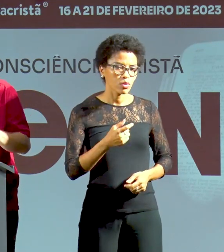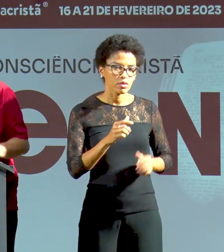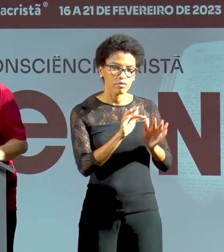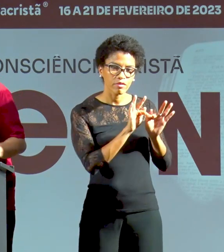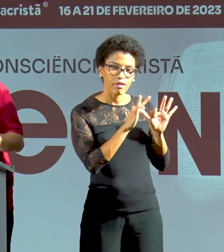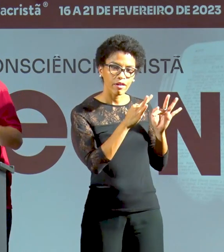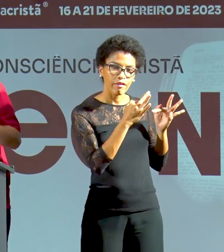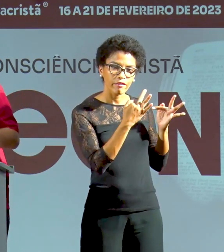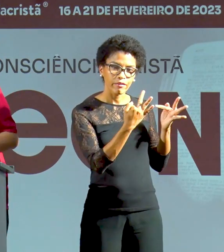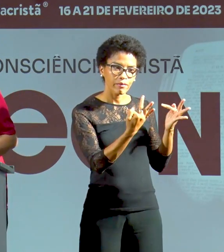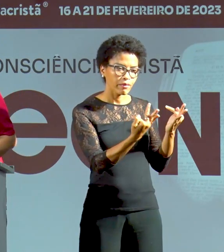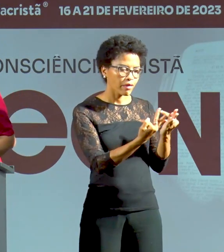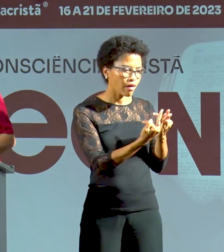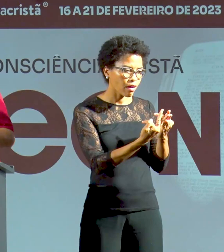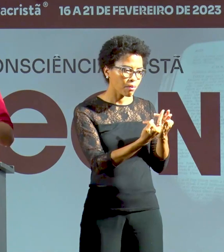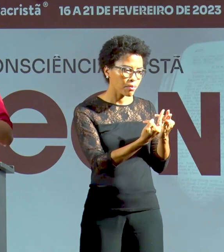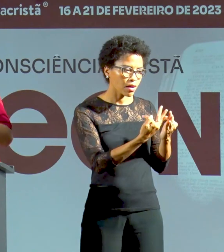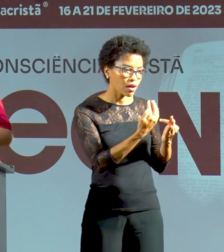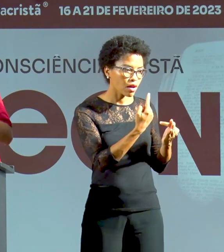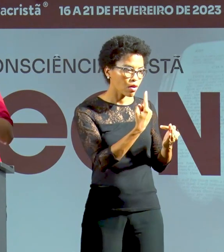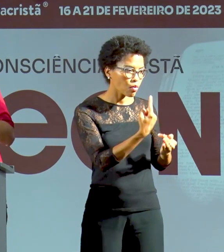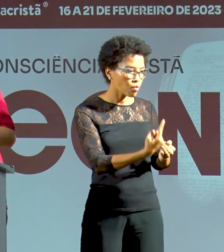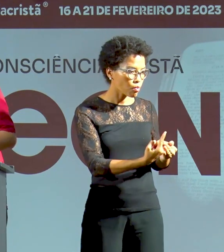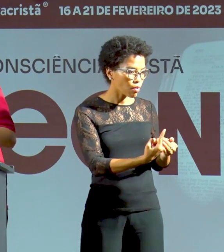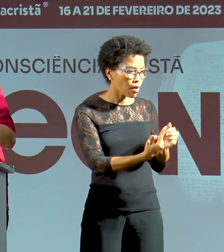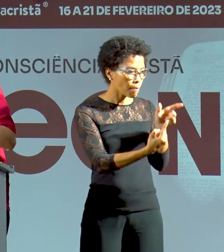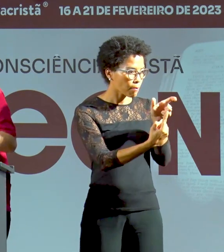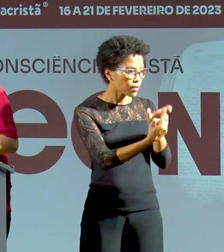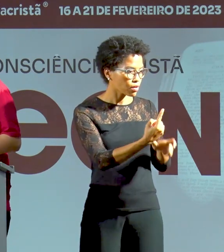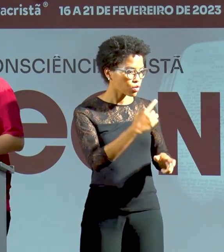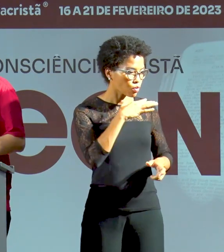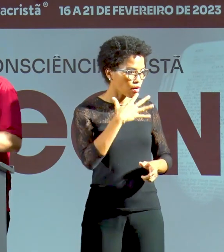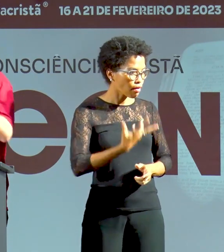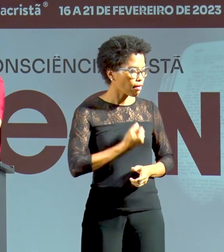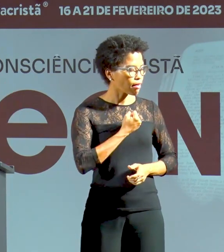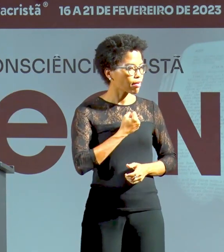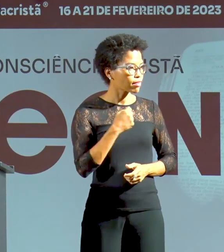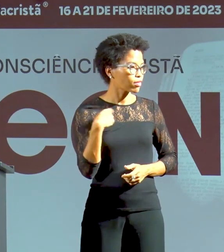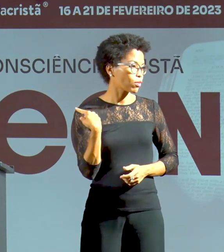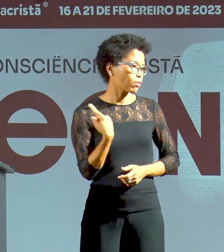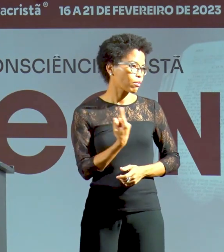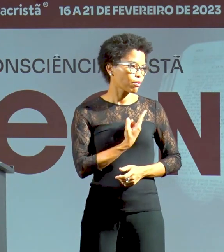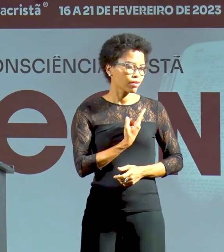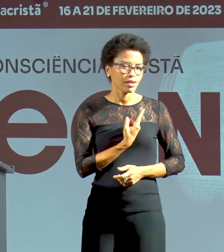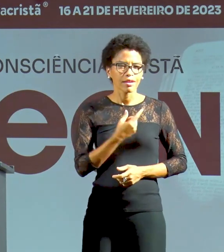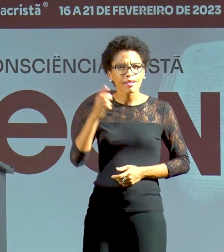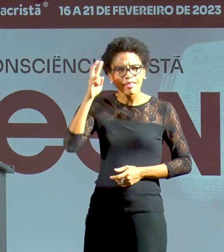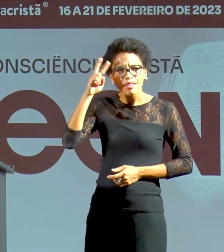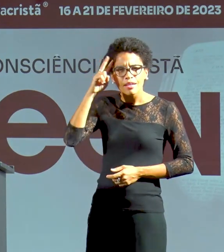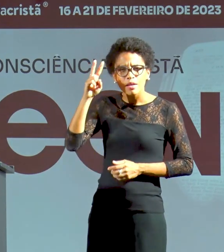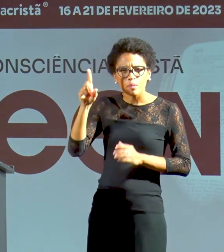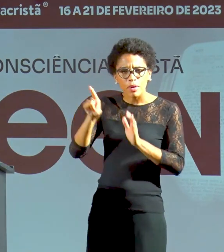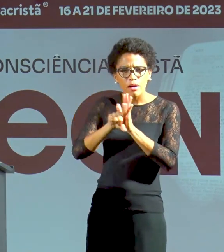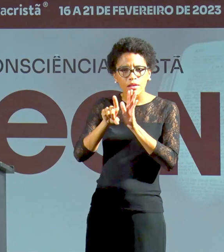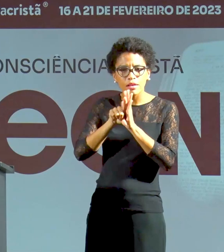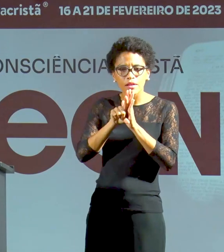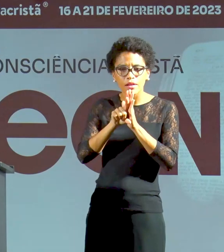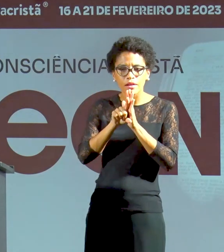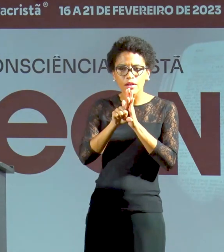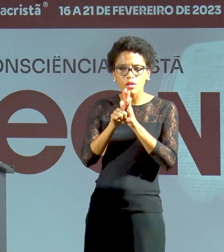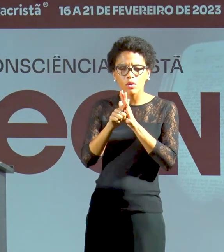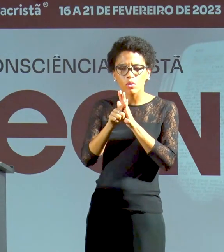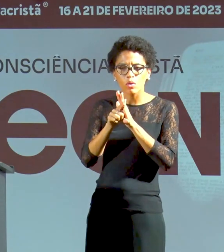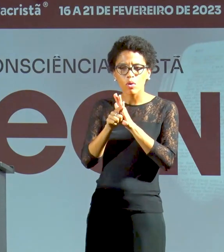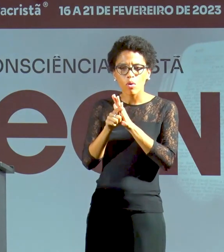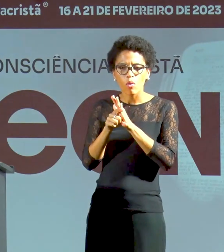um dentre os nossos resgatadores Lembra daquela lei que o irmão mais novo